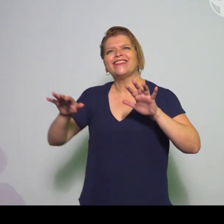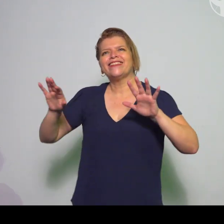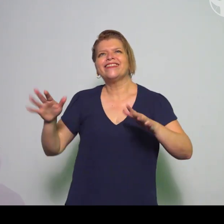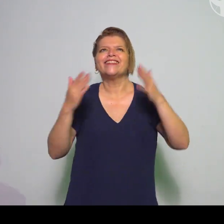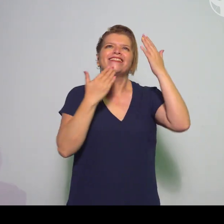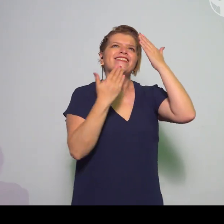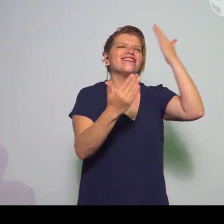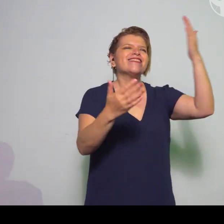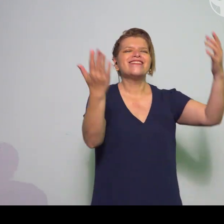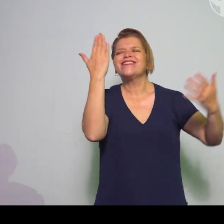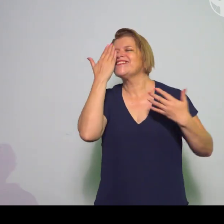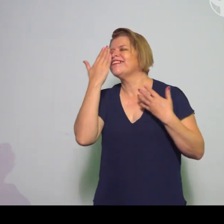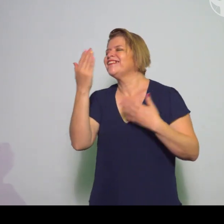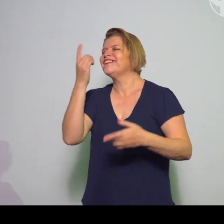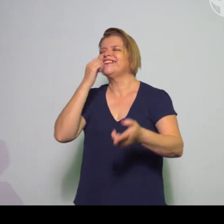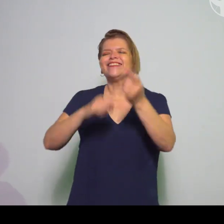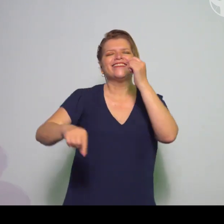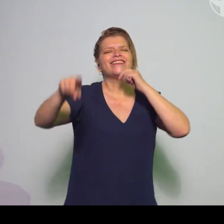Así eres tú.